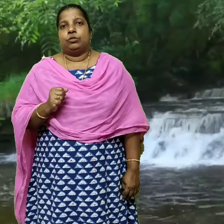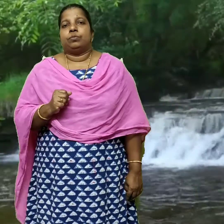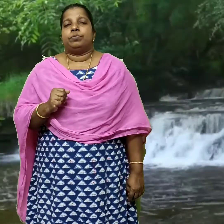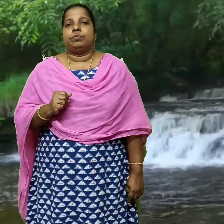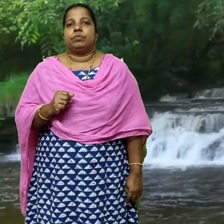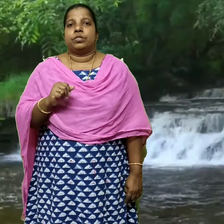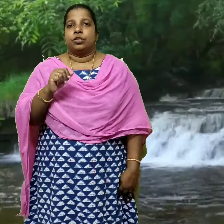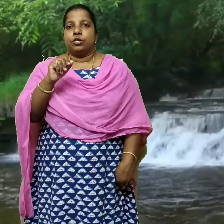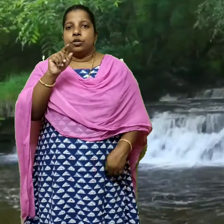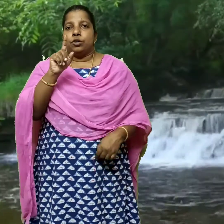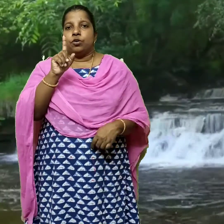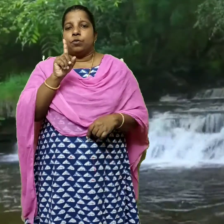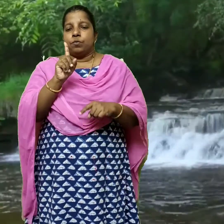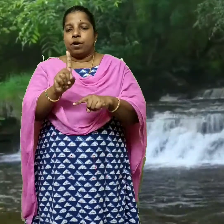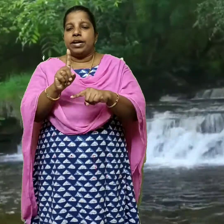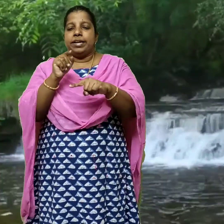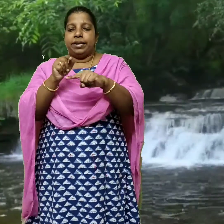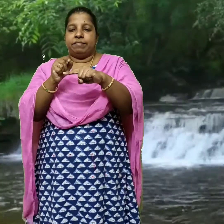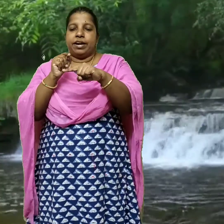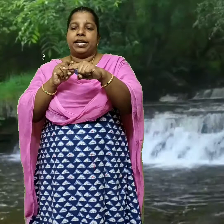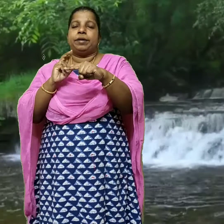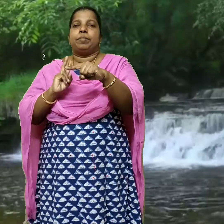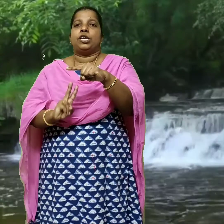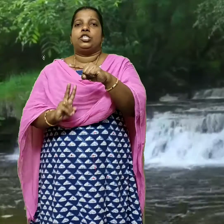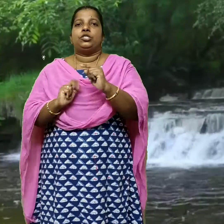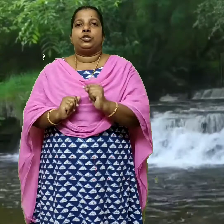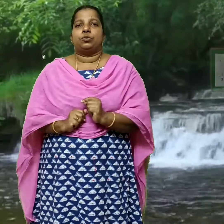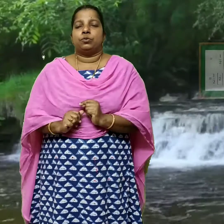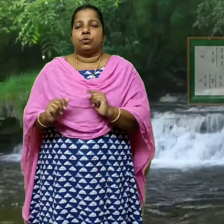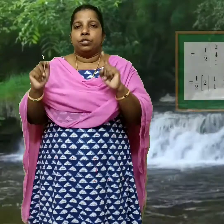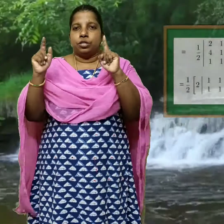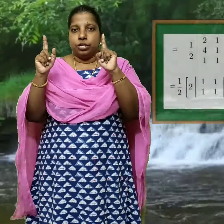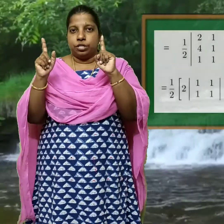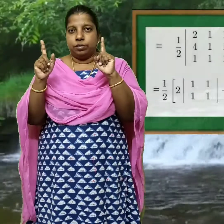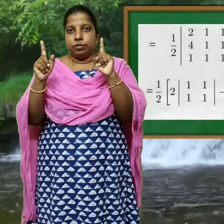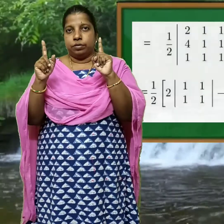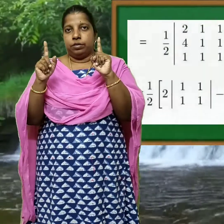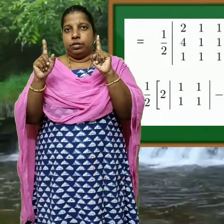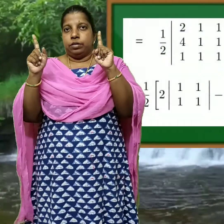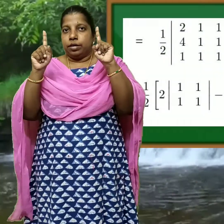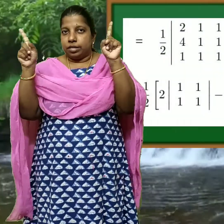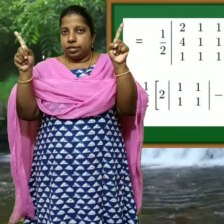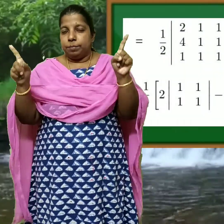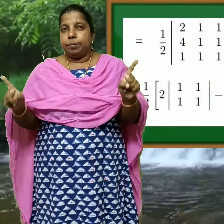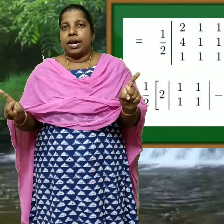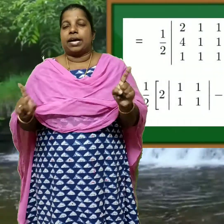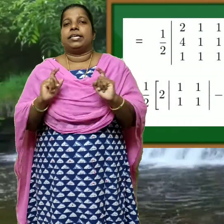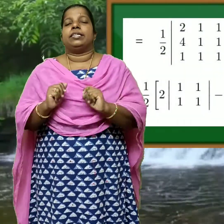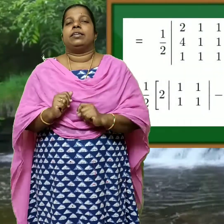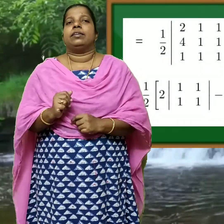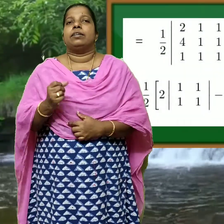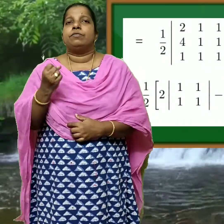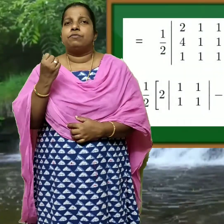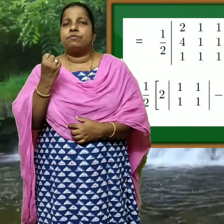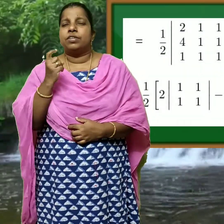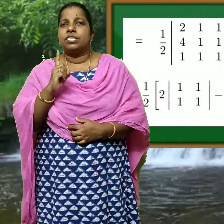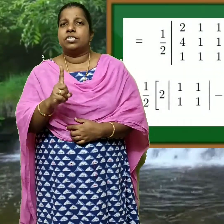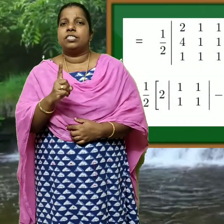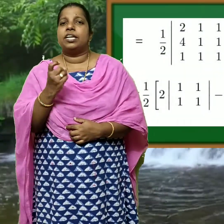ഈക്വൽ ടു 1 ഡിവൈഡഡ് ബൈ 2 ബ്രാക്കറ്റിൽ ഫസ്റ്റ് എടുക്കേണ്ട